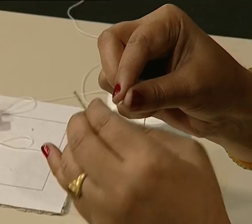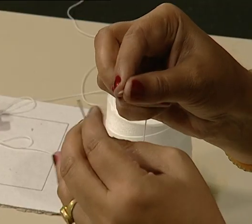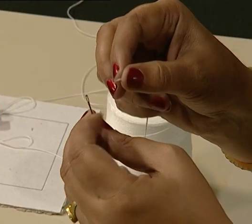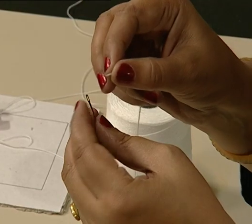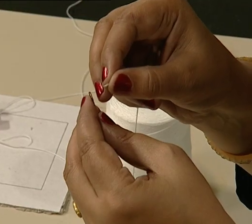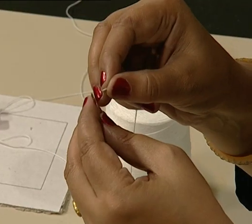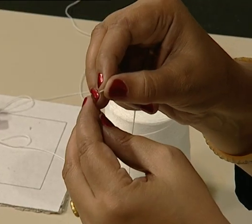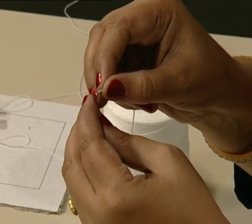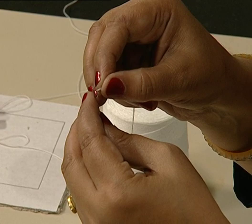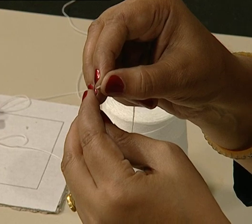देखिए कैसे करते हैं।